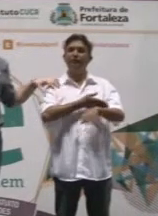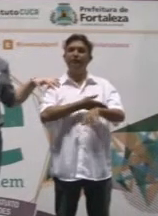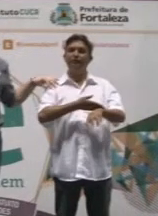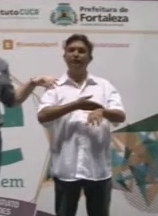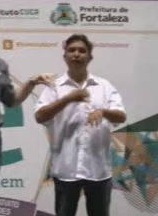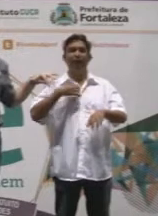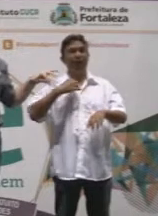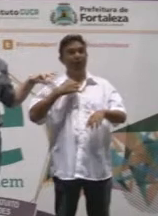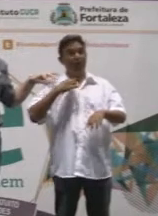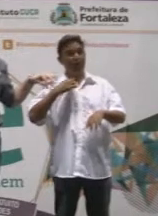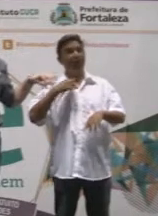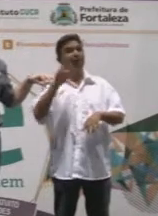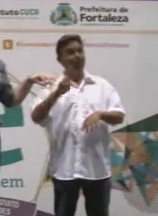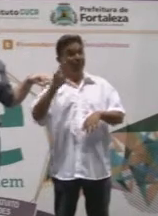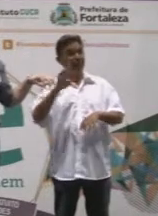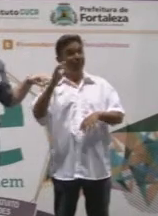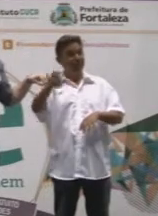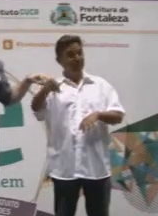Está de branco.